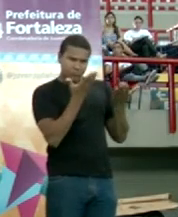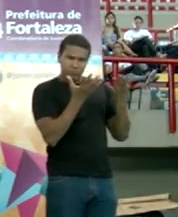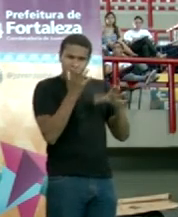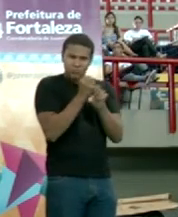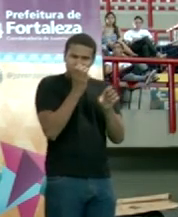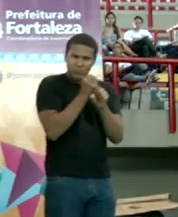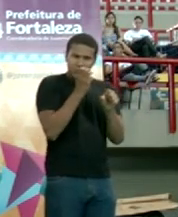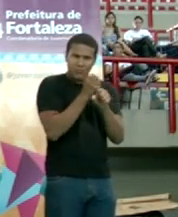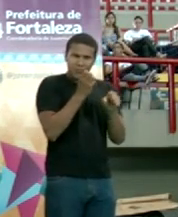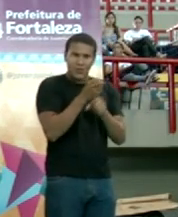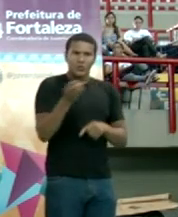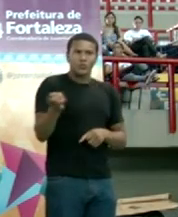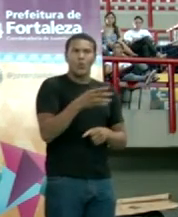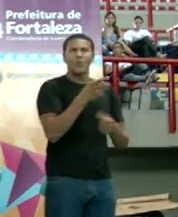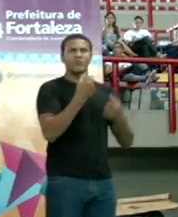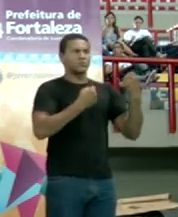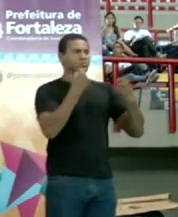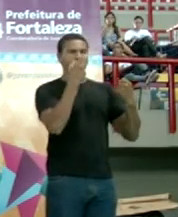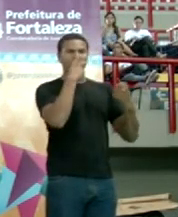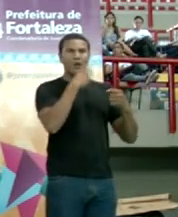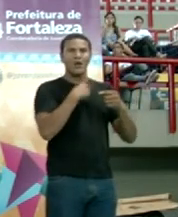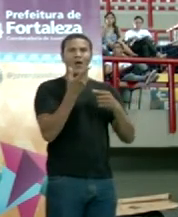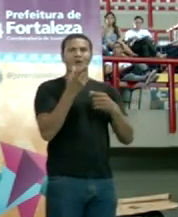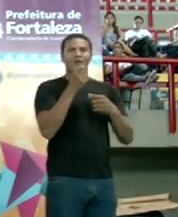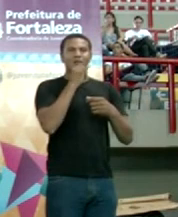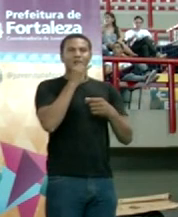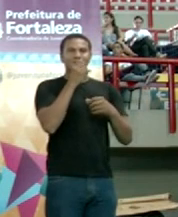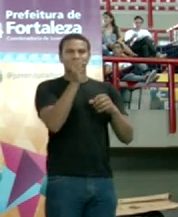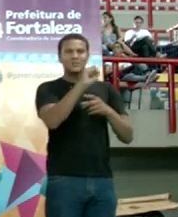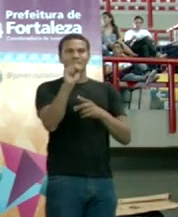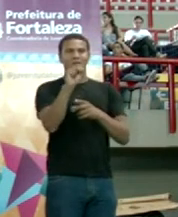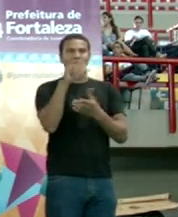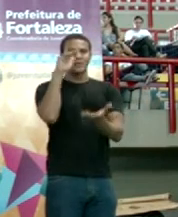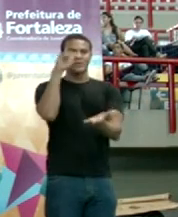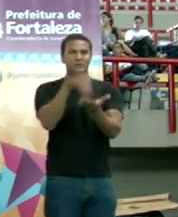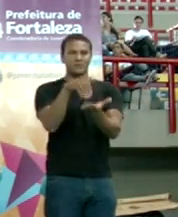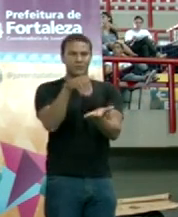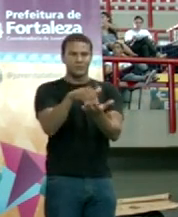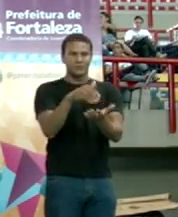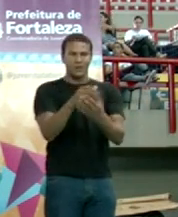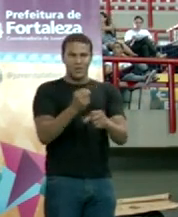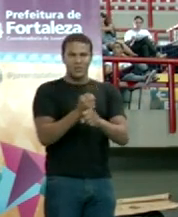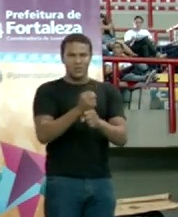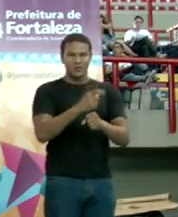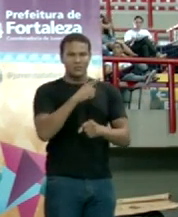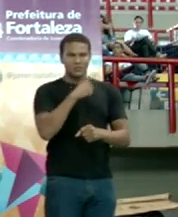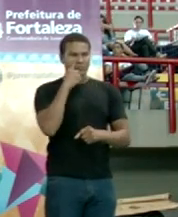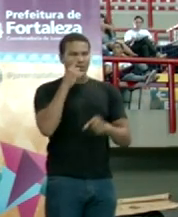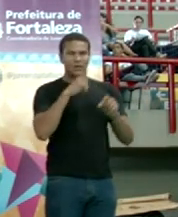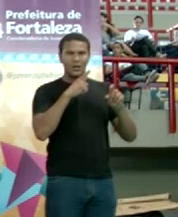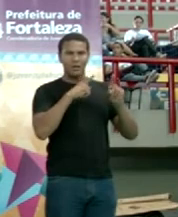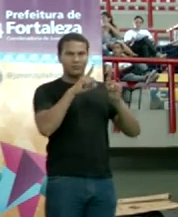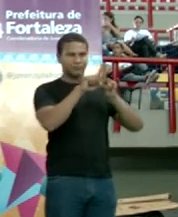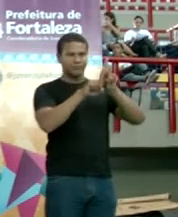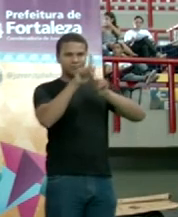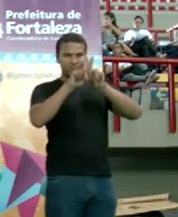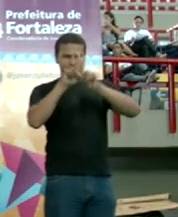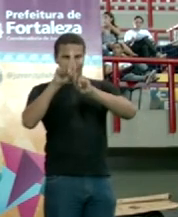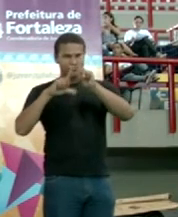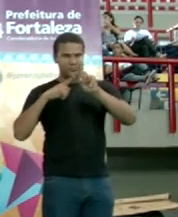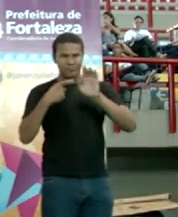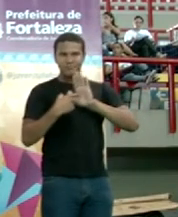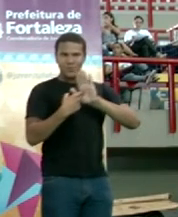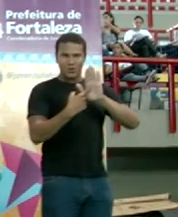carros novos no último semestre desse ano. Os dados estão expressos no gráfico a seguir.